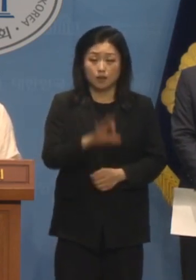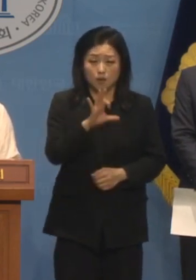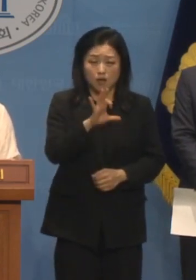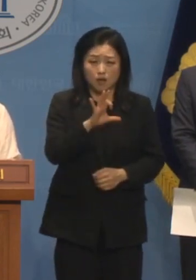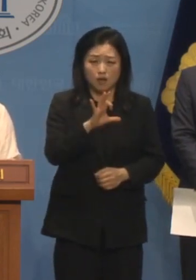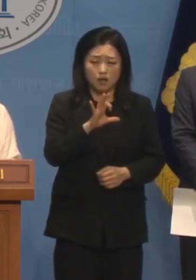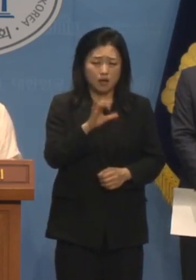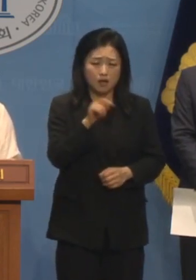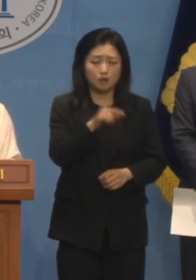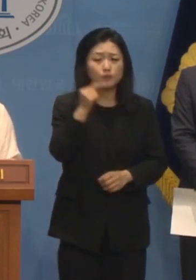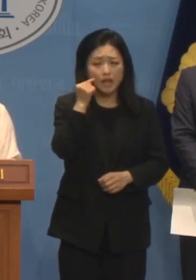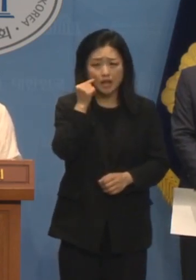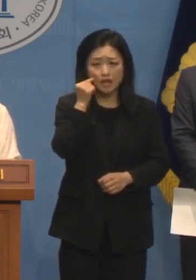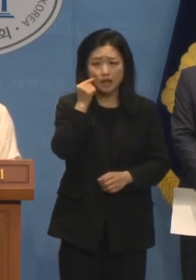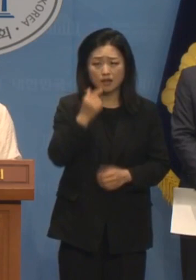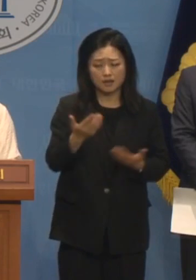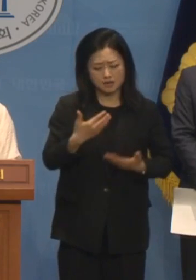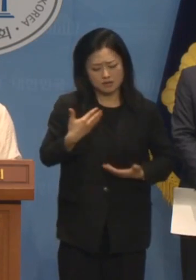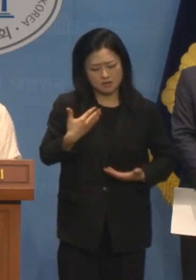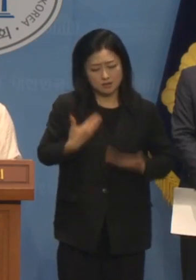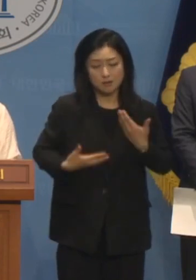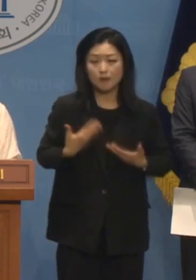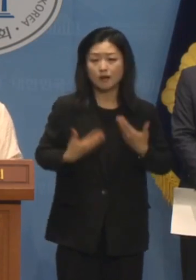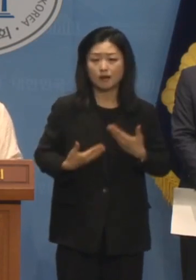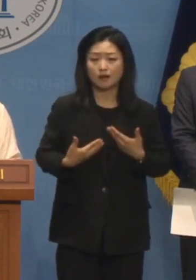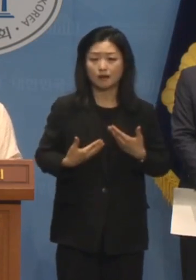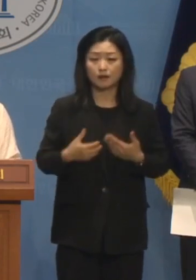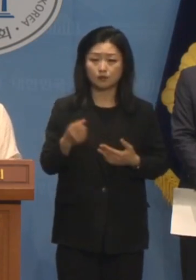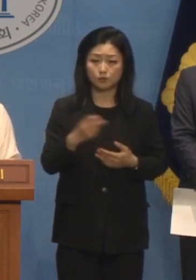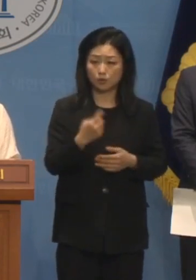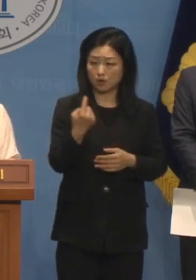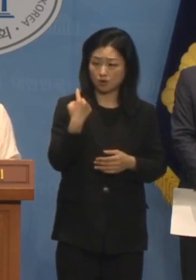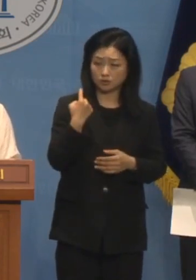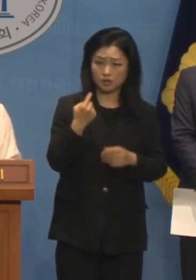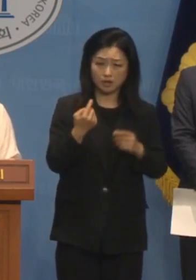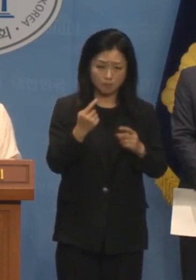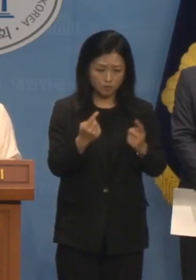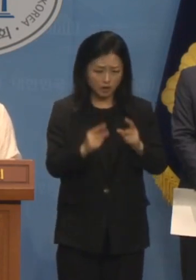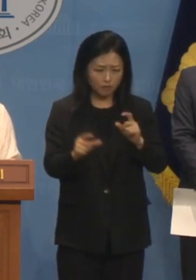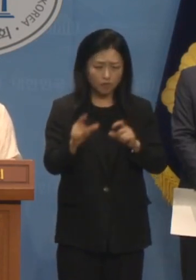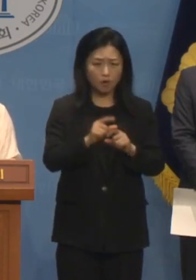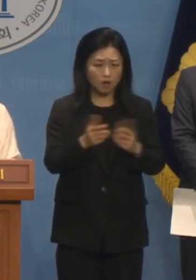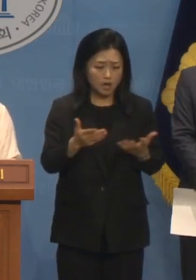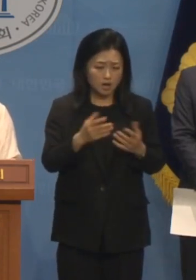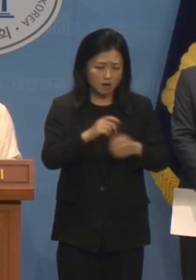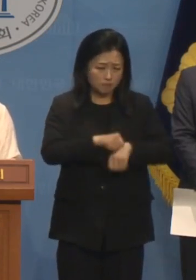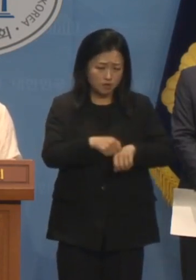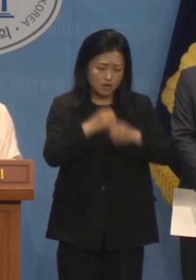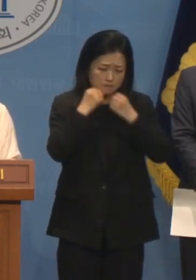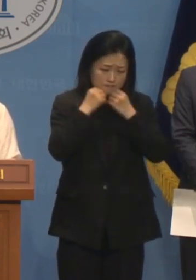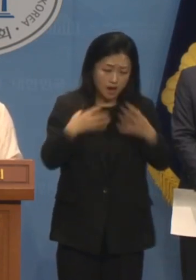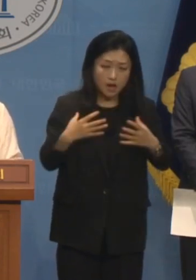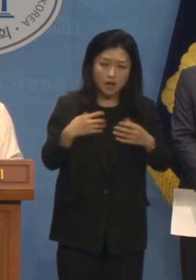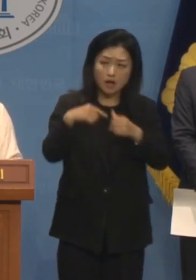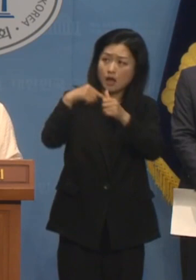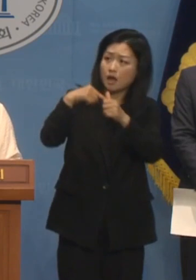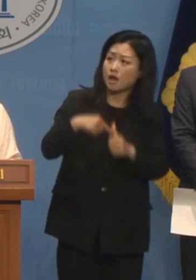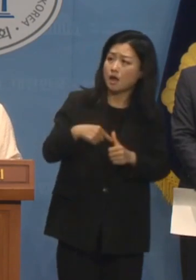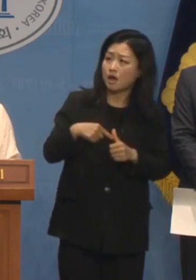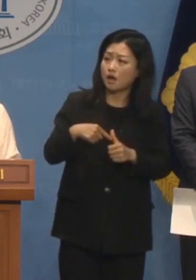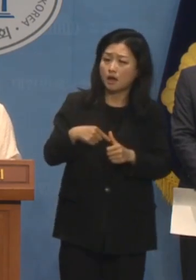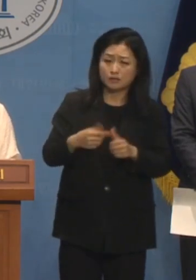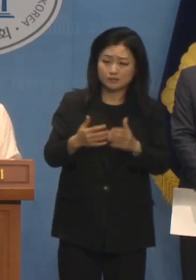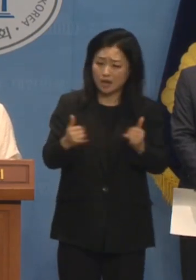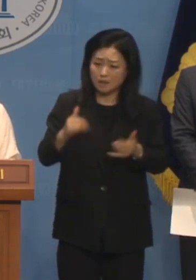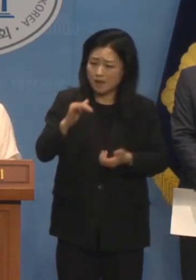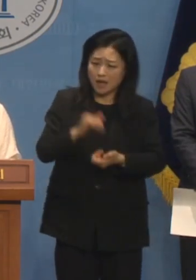화장실조차 자유롭게 다니지 못할 정도의 근무 조건과 전날보다 더 높은 노동의 강도를 강요하는 쿠팡은 인간의